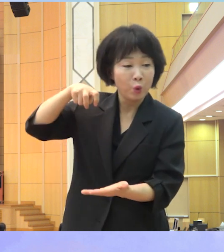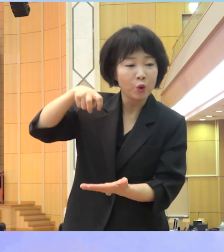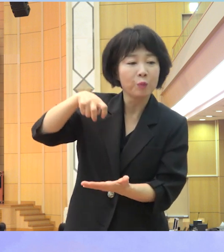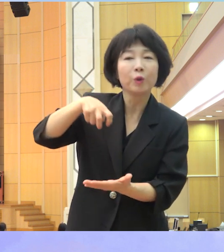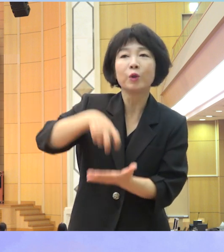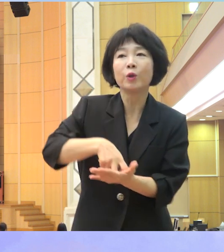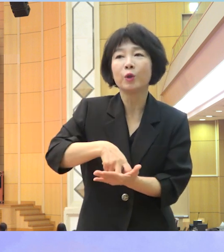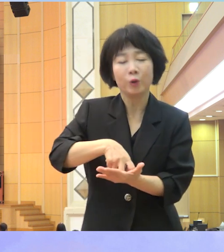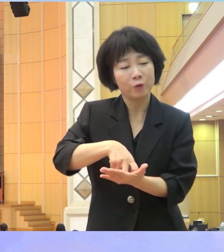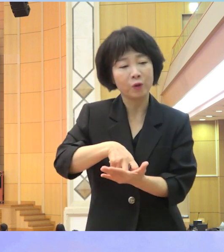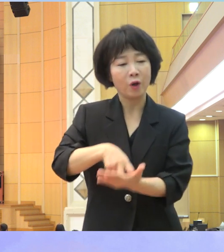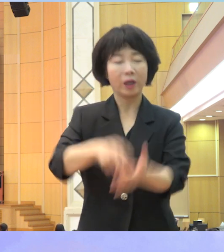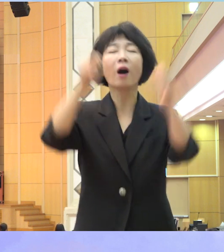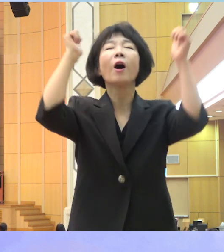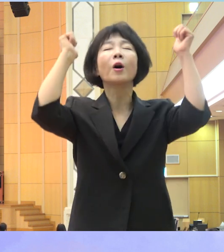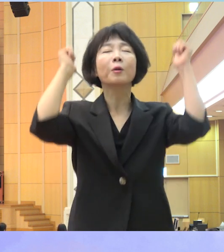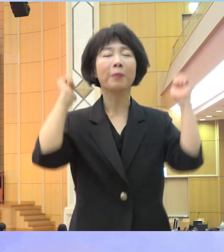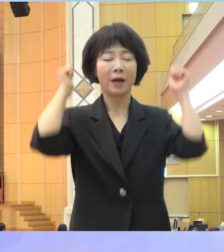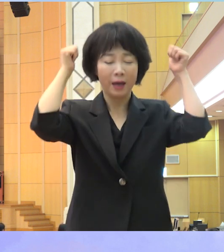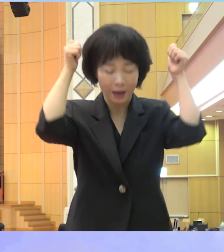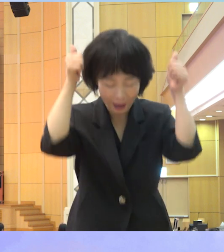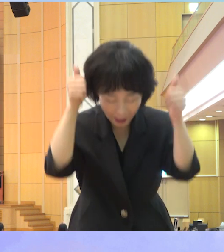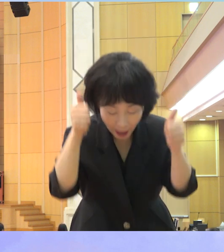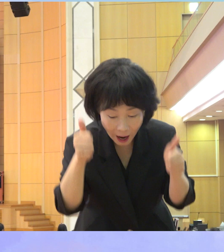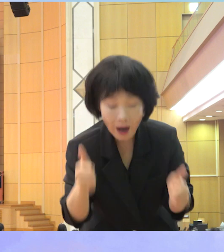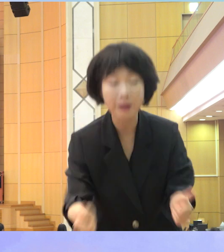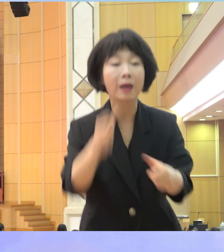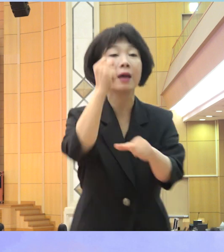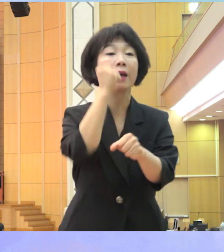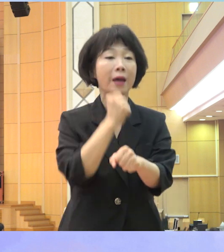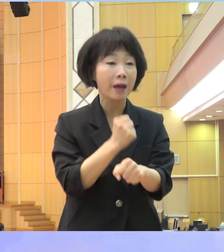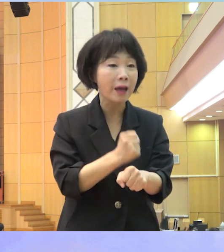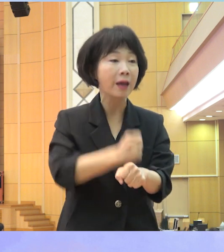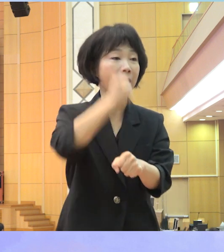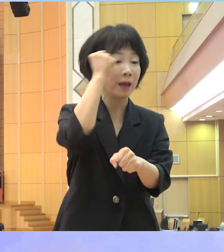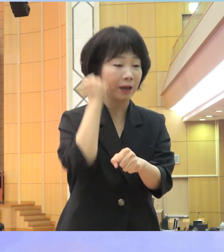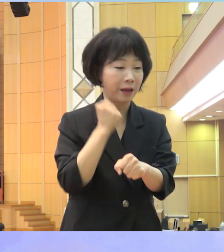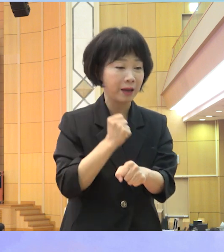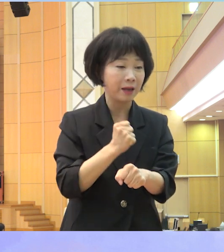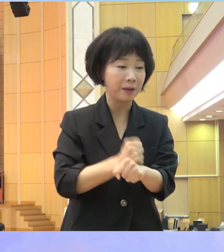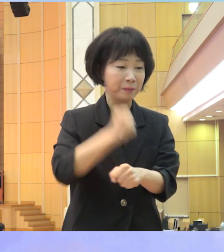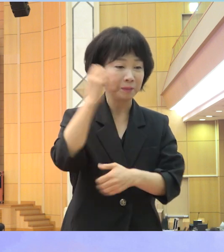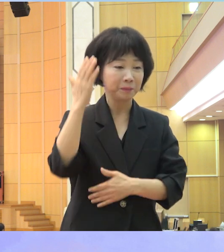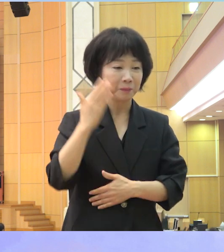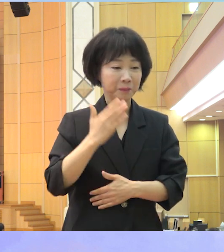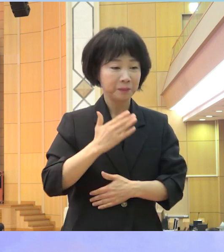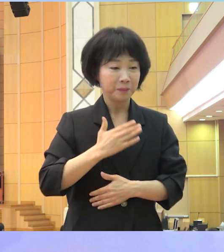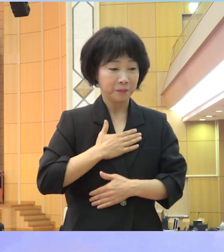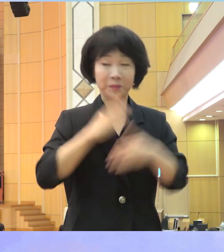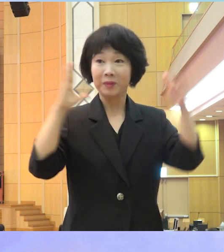나의 무릎을 꿇어 경배하네.